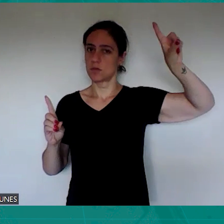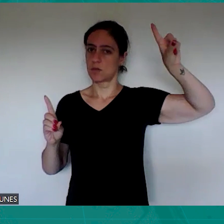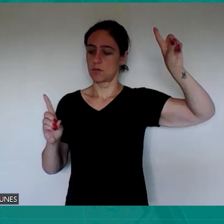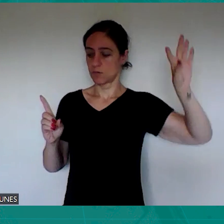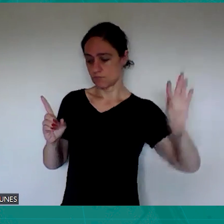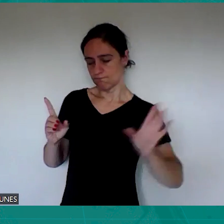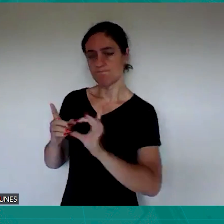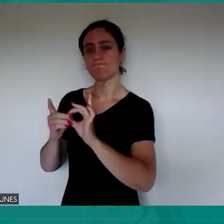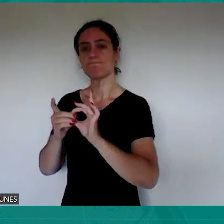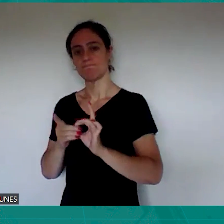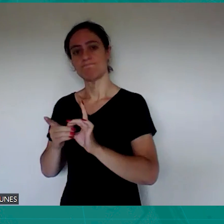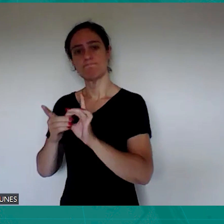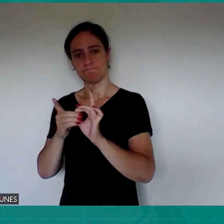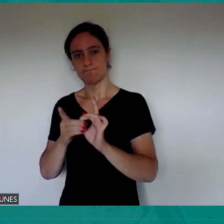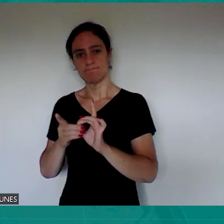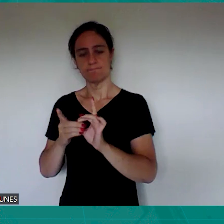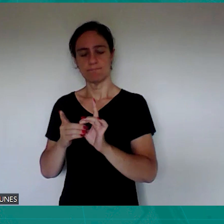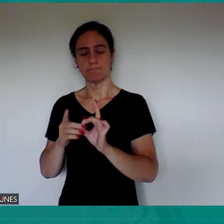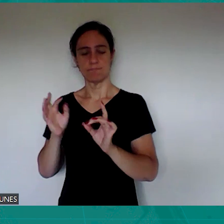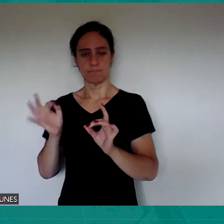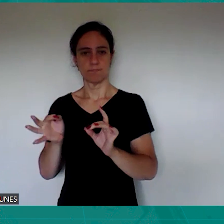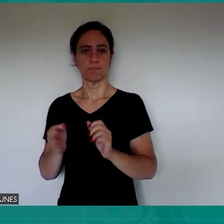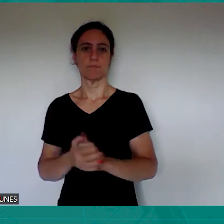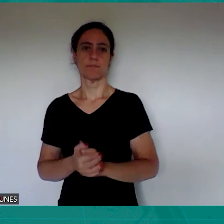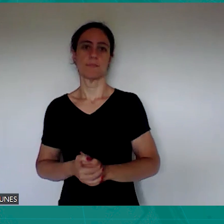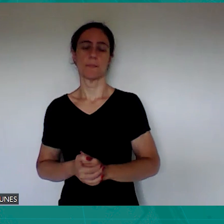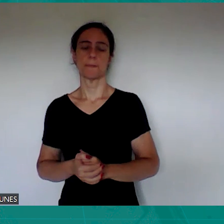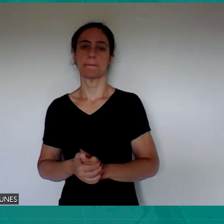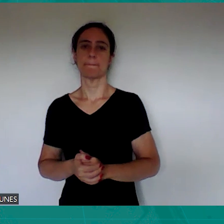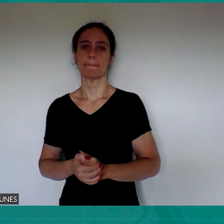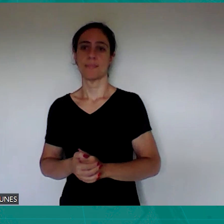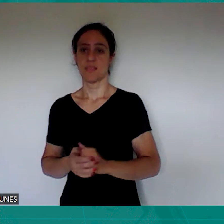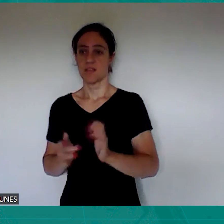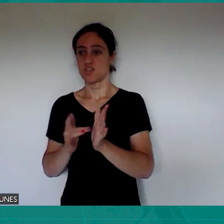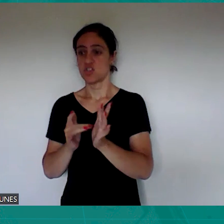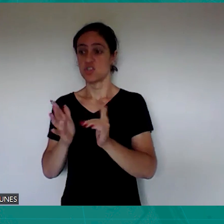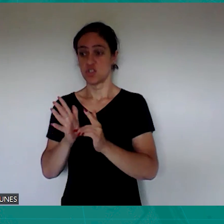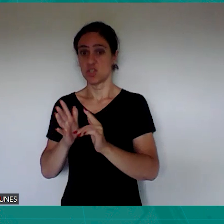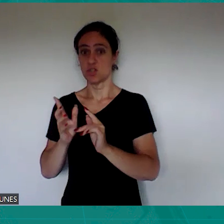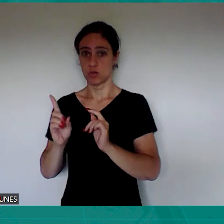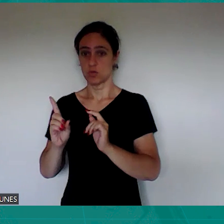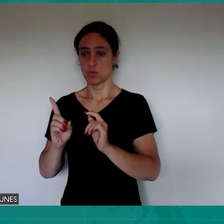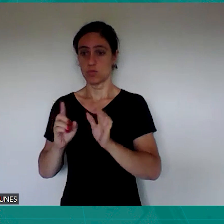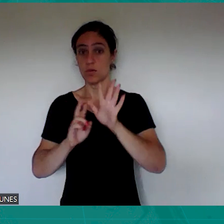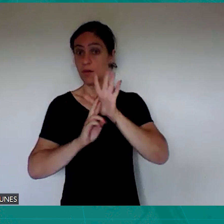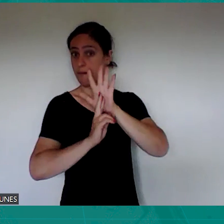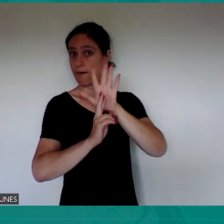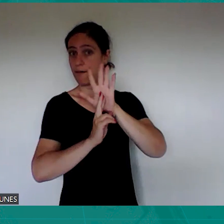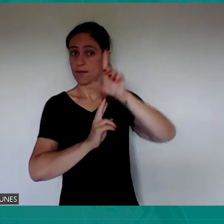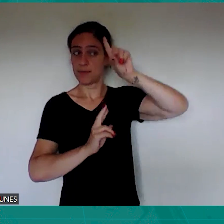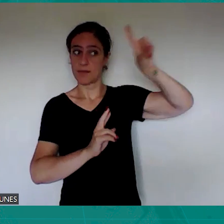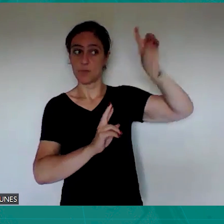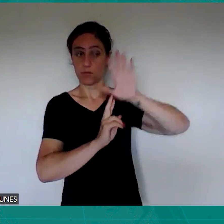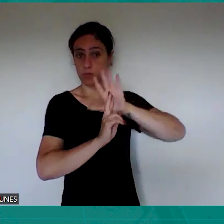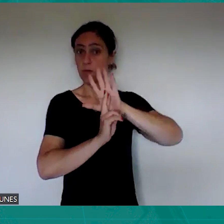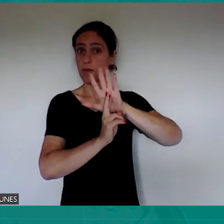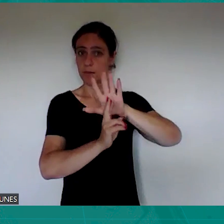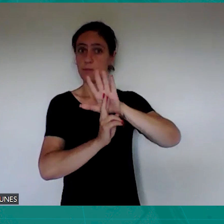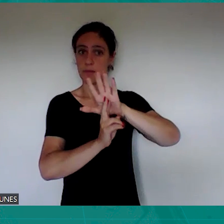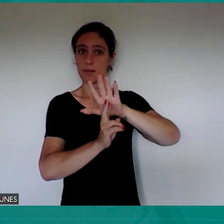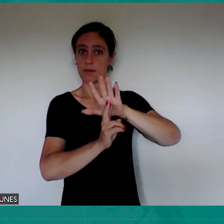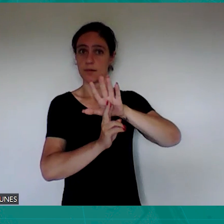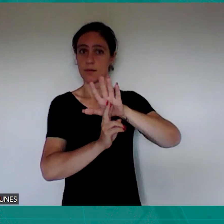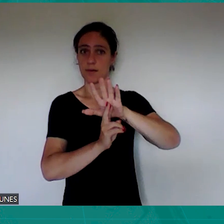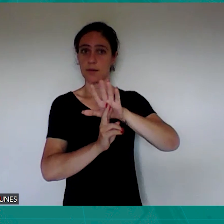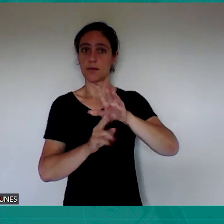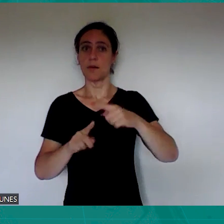um. Não só o Filho representa o Pai em tudo que fala, em tudo que faz, mas o